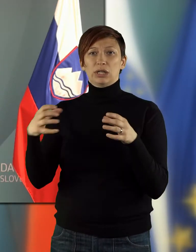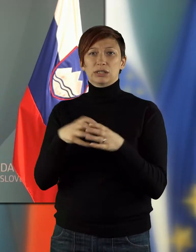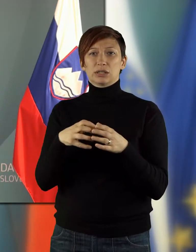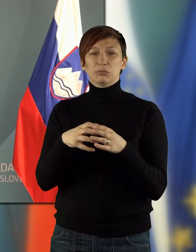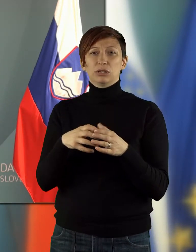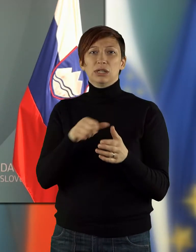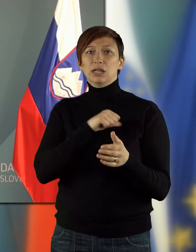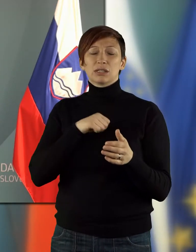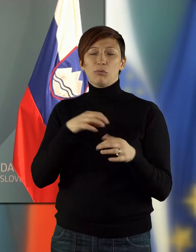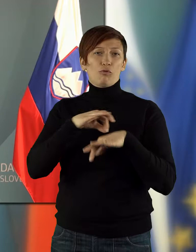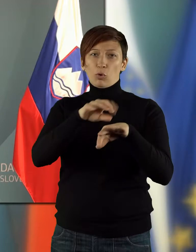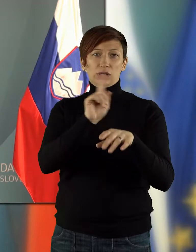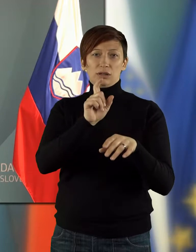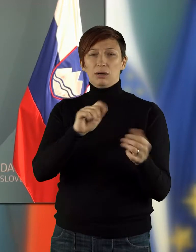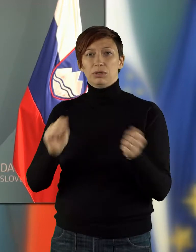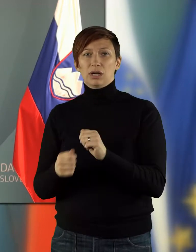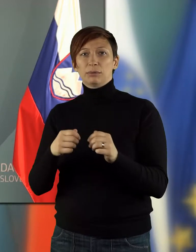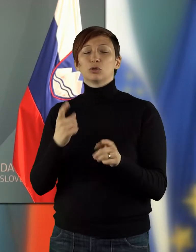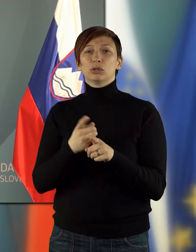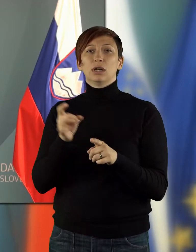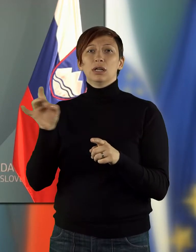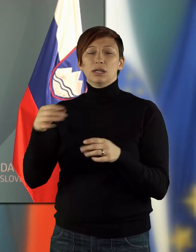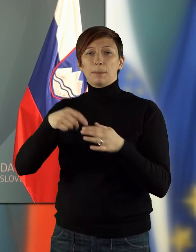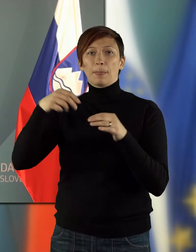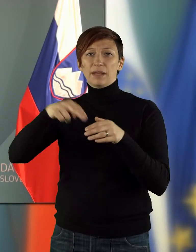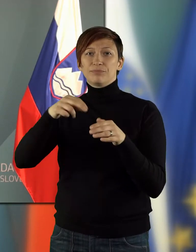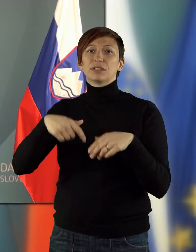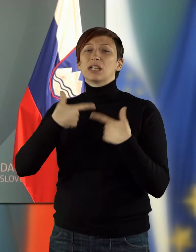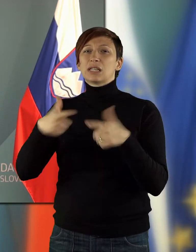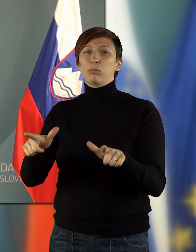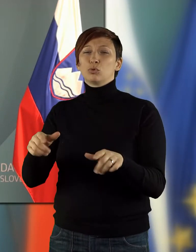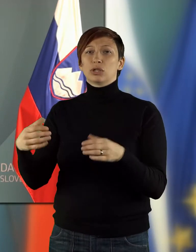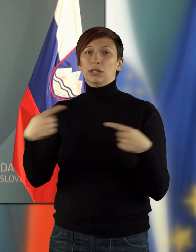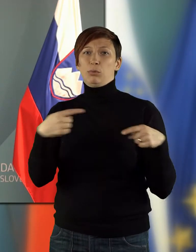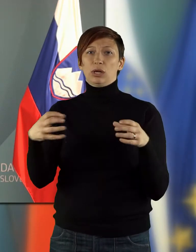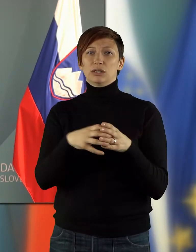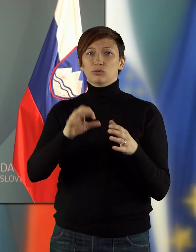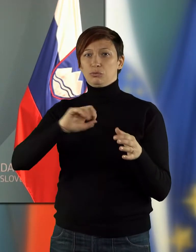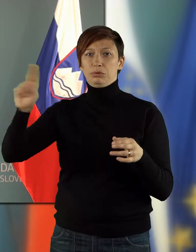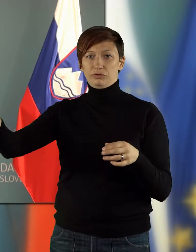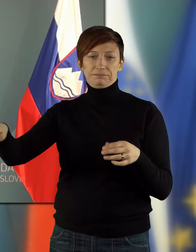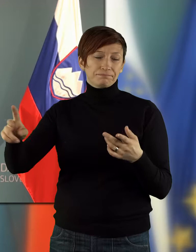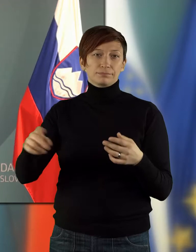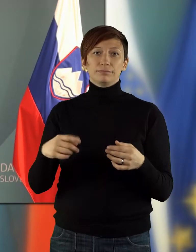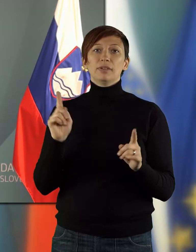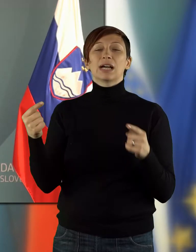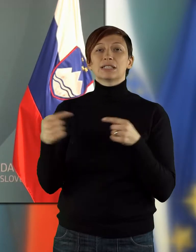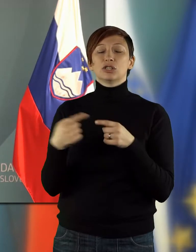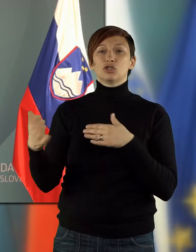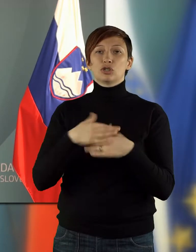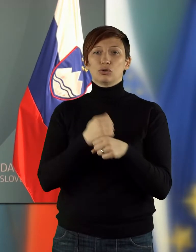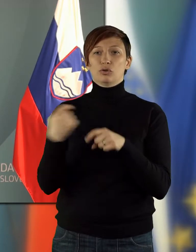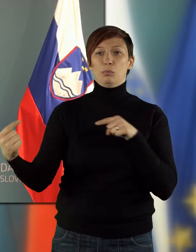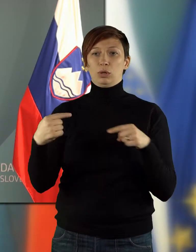te pogajalske skupine, pa zgolj ne več kot vodja, ali dejansko zapuščate to skupino pogajalsko v celoti? Kar se tiče sodelovanja v